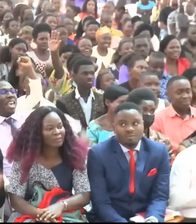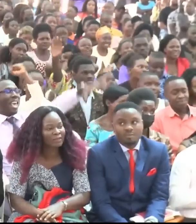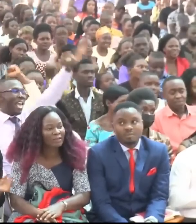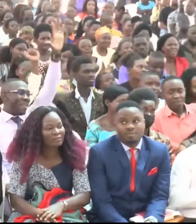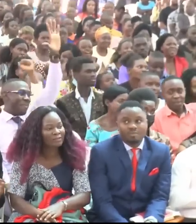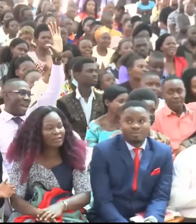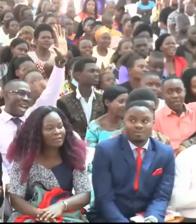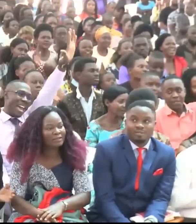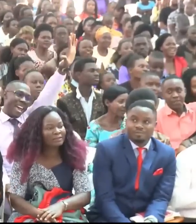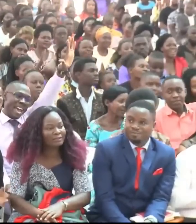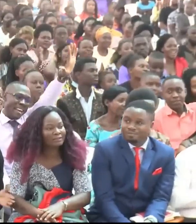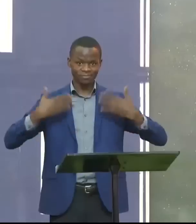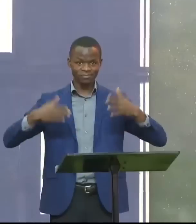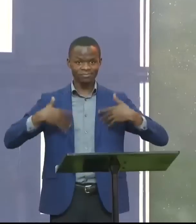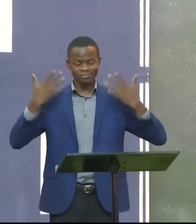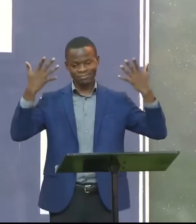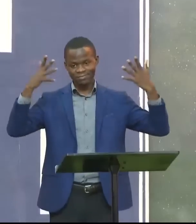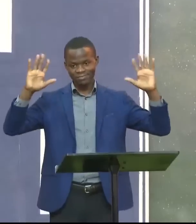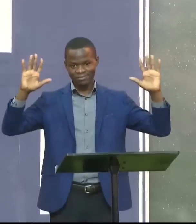yatusanyusizza.